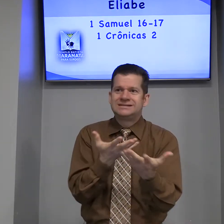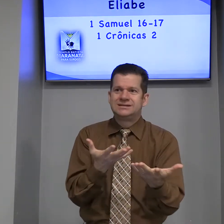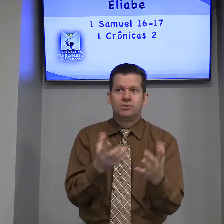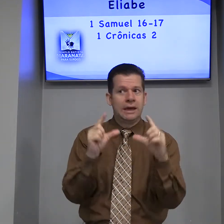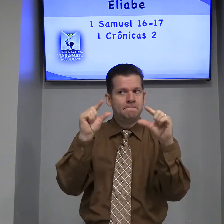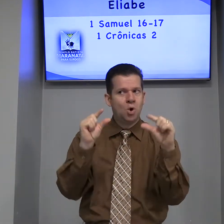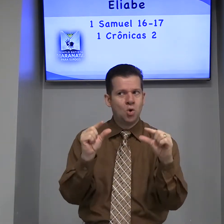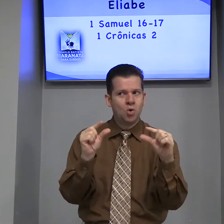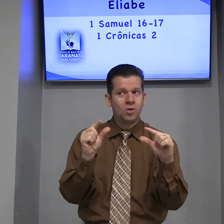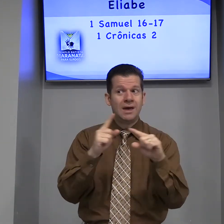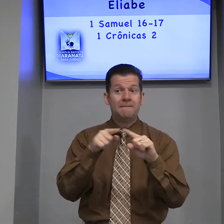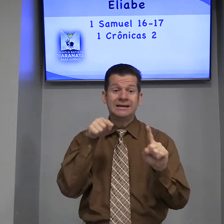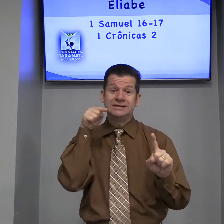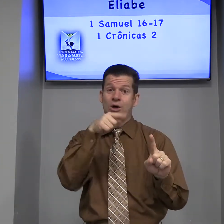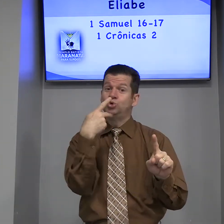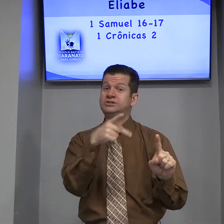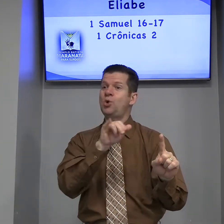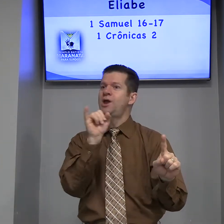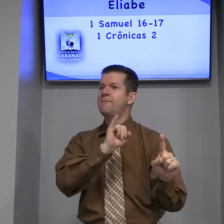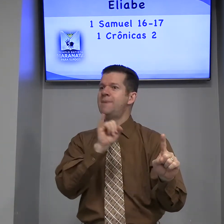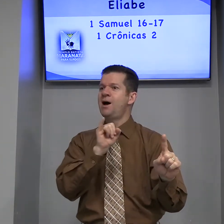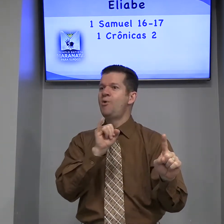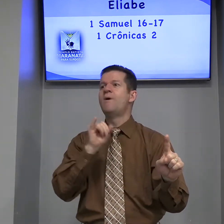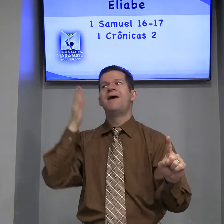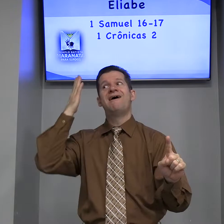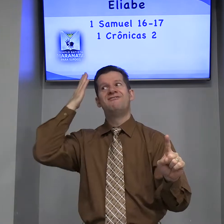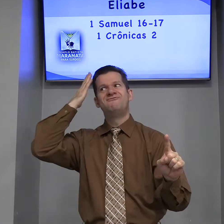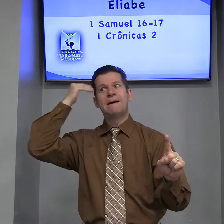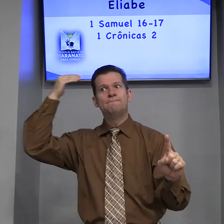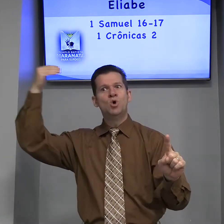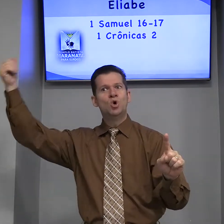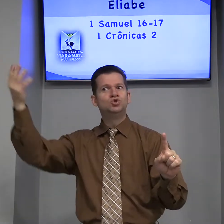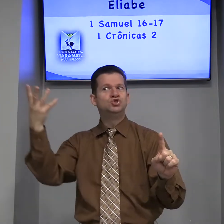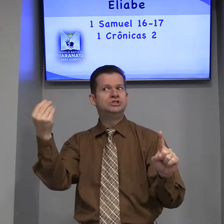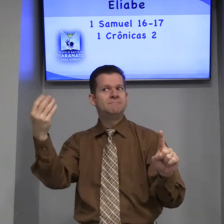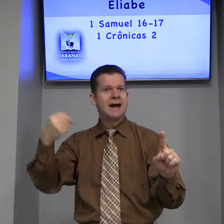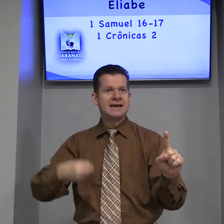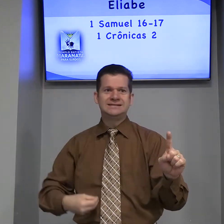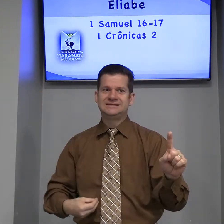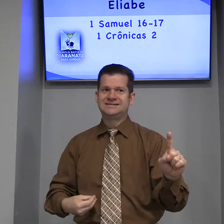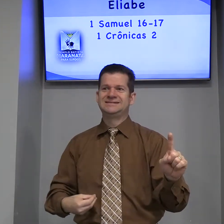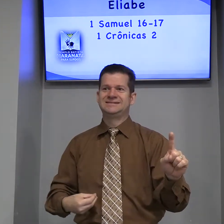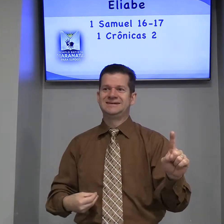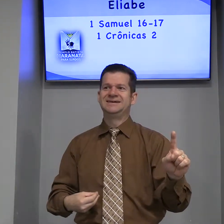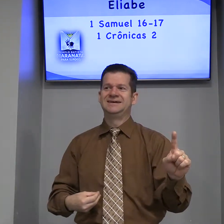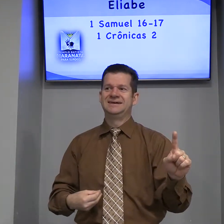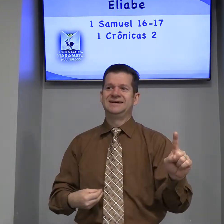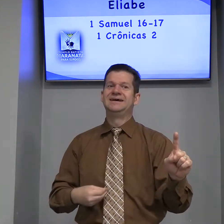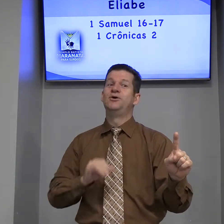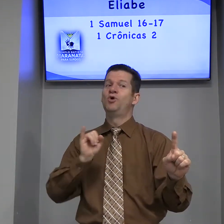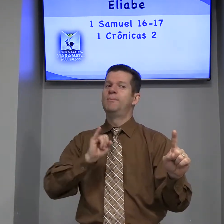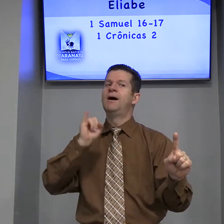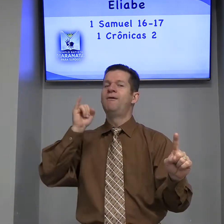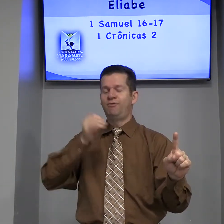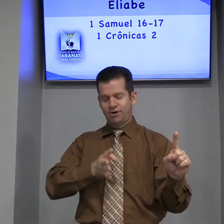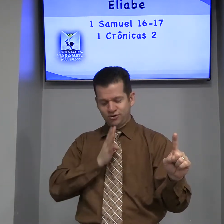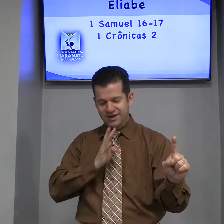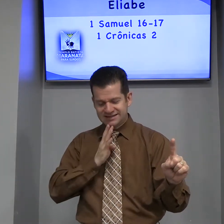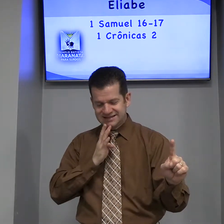informação, é pouco, mas o seu irmão, famoso demais, o irmão, nós